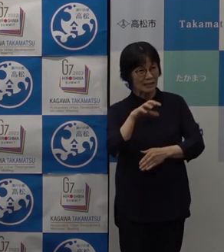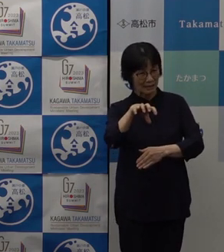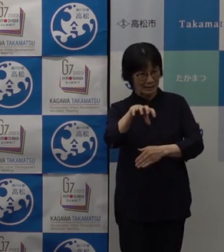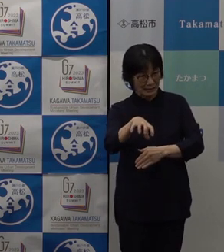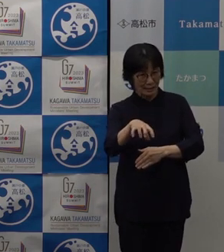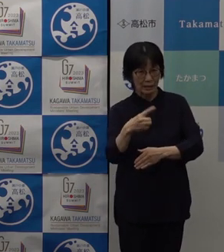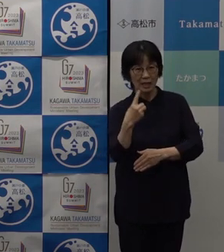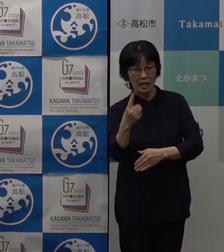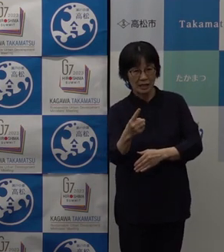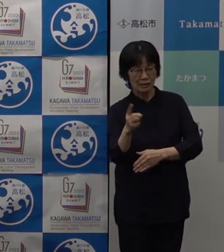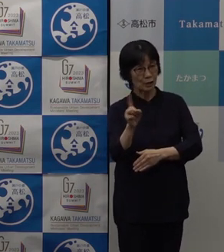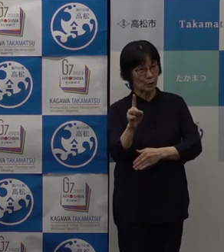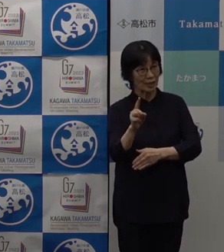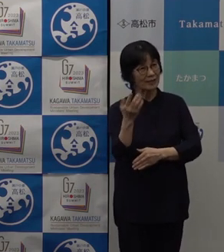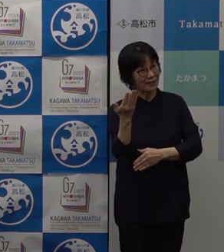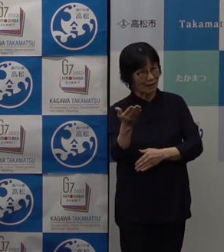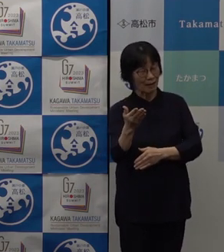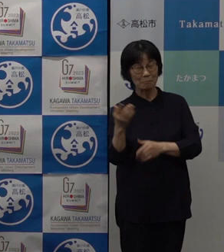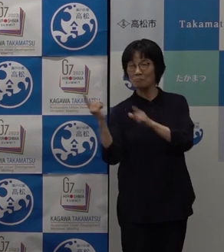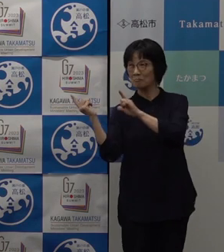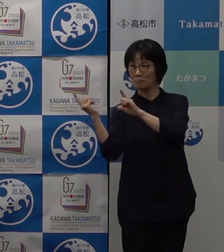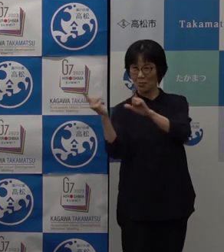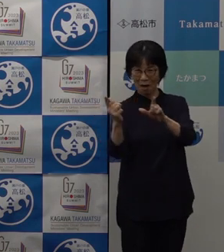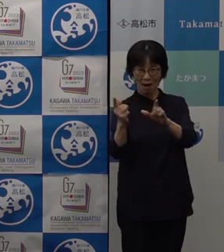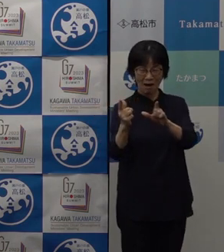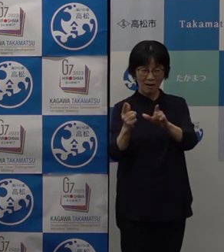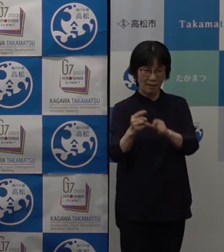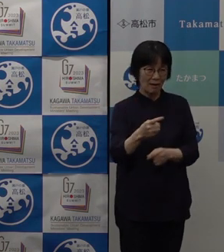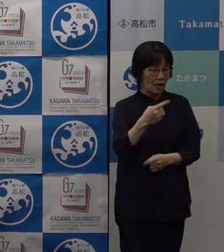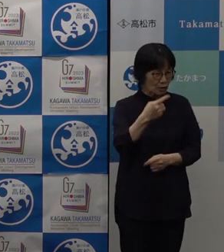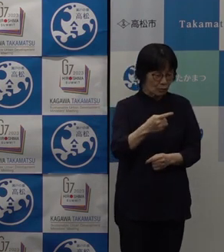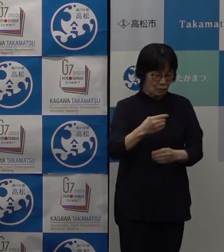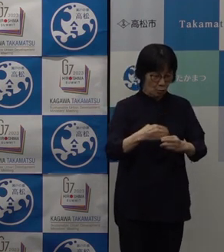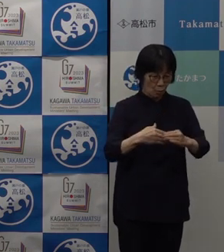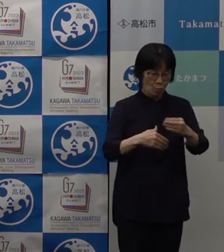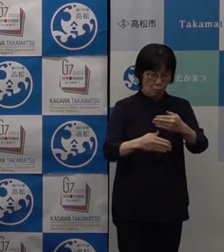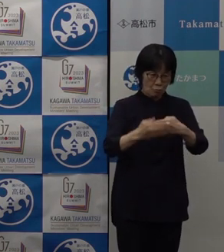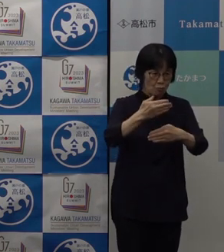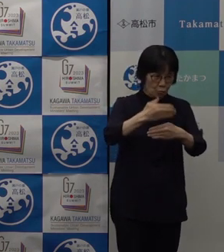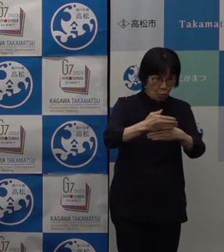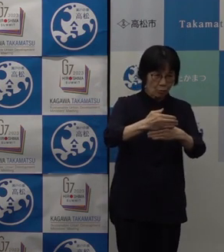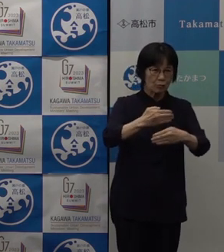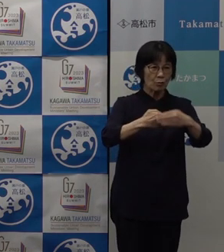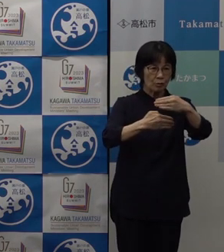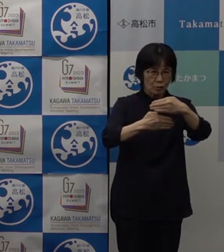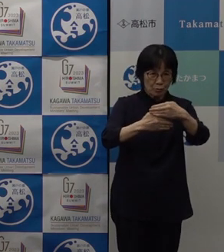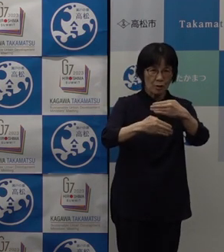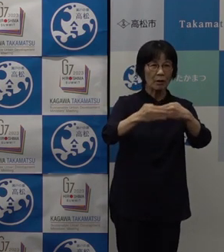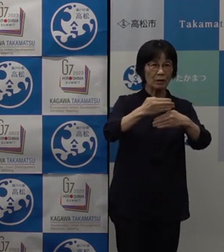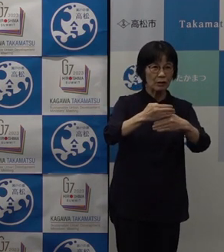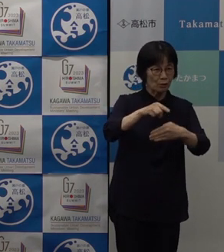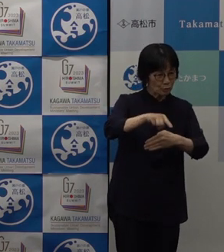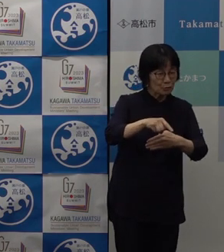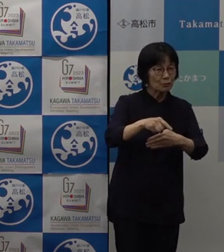かがでしょうか。 これ一つ一つブロックを積み上げて作るんですよね。それがこれだけ